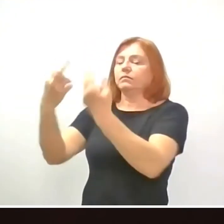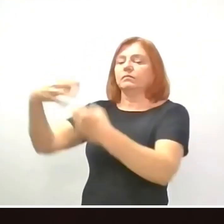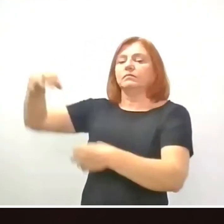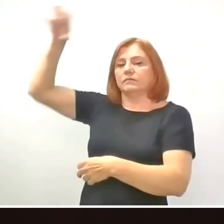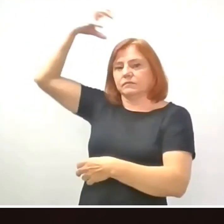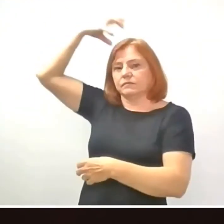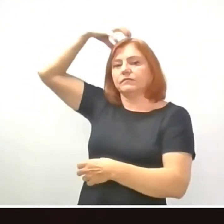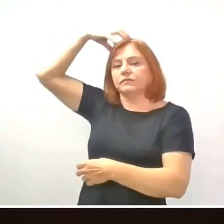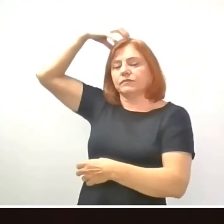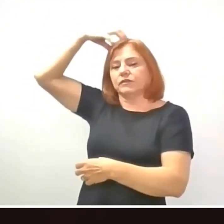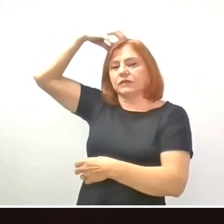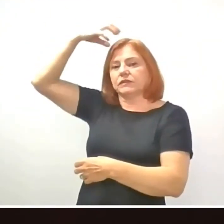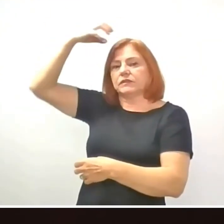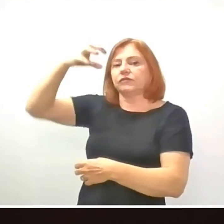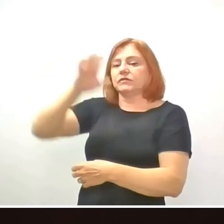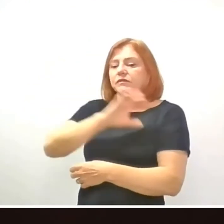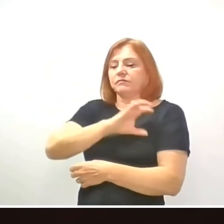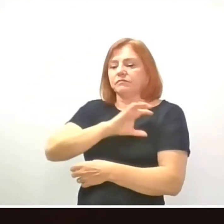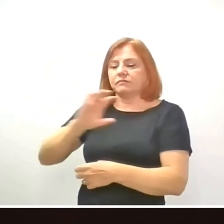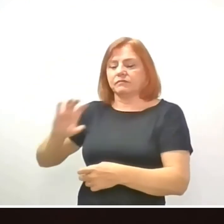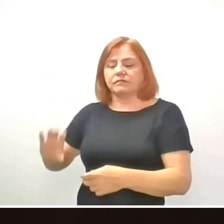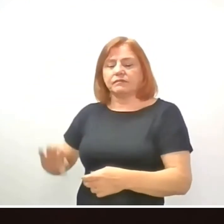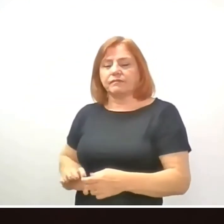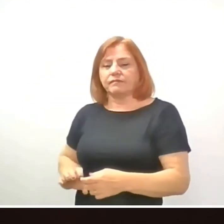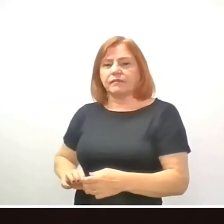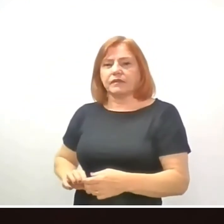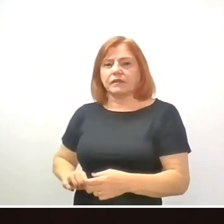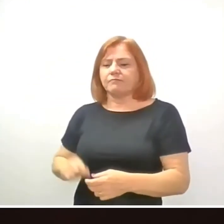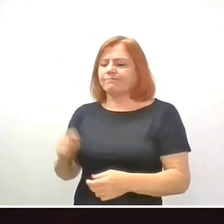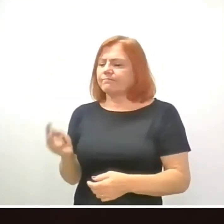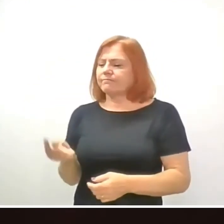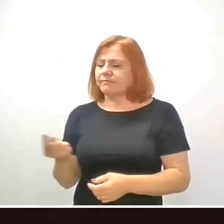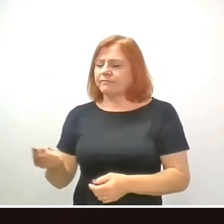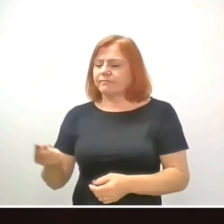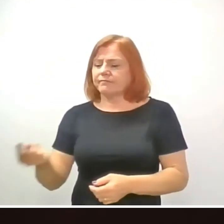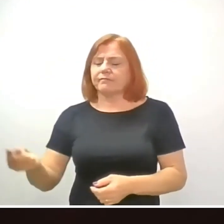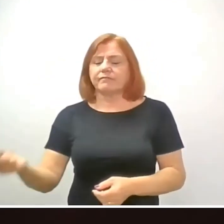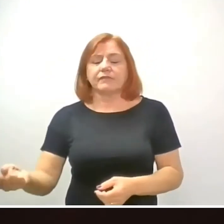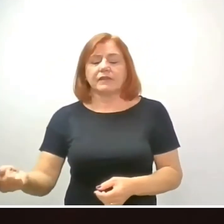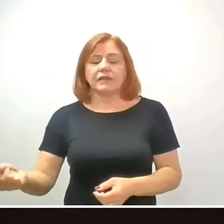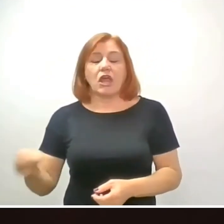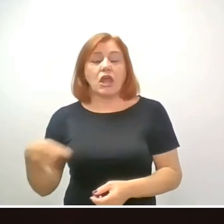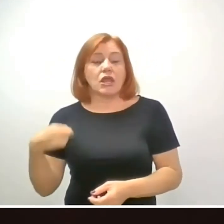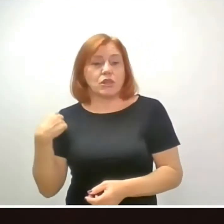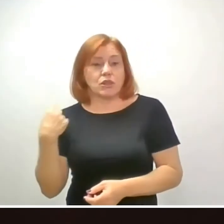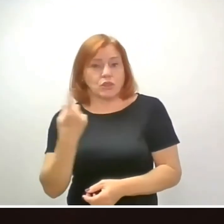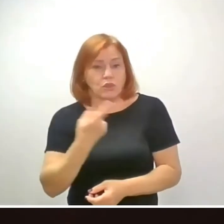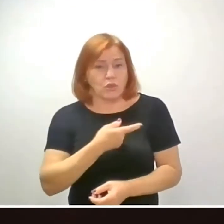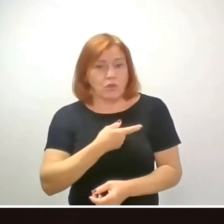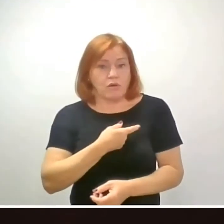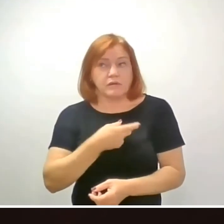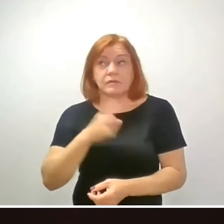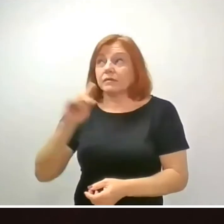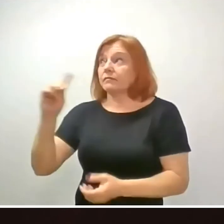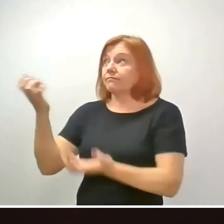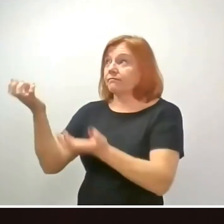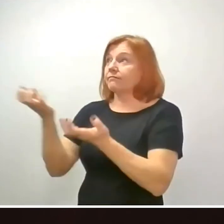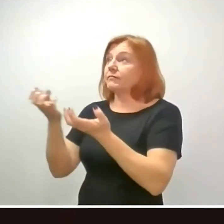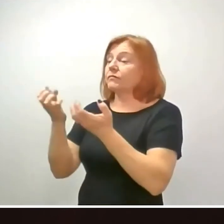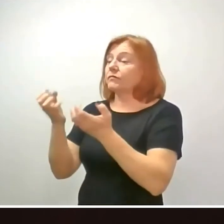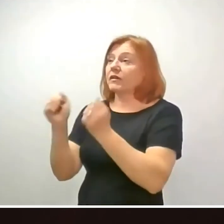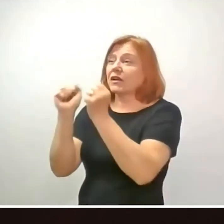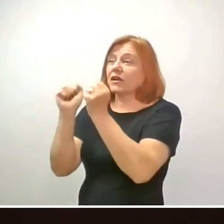isso, irmãos, Deus quer que nós sejamos co-reis no milênio, no reino